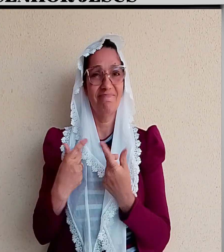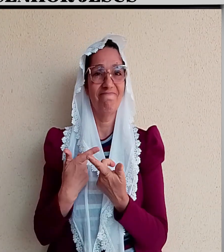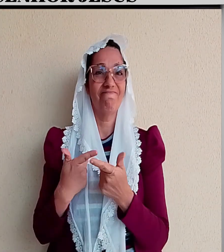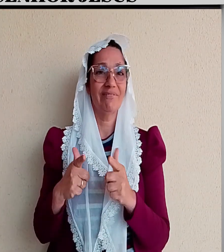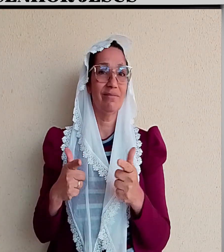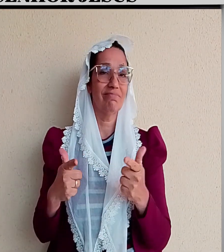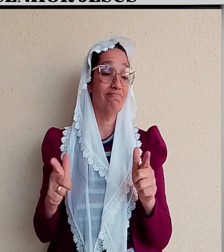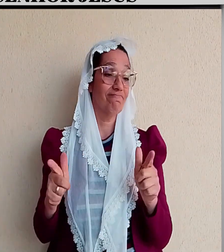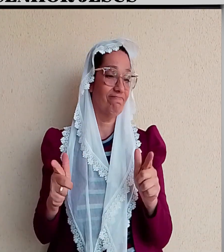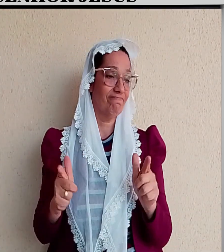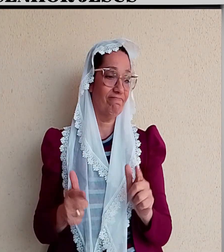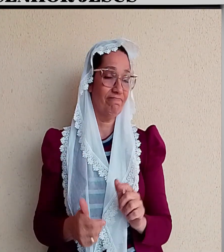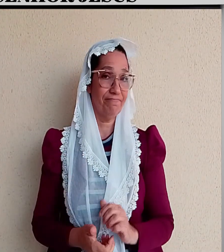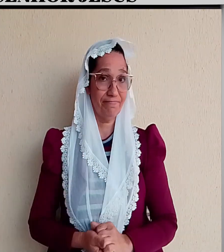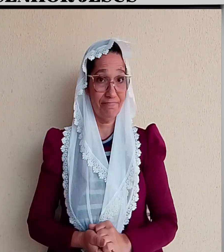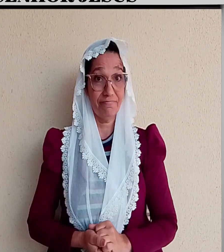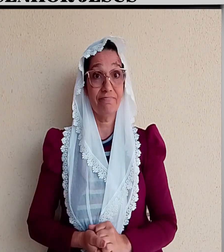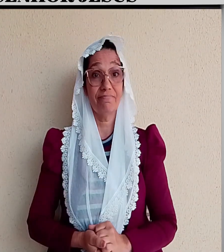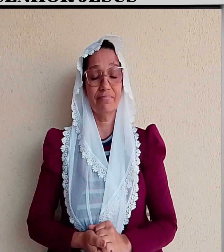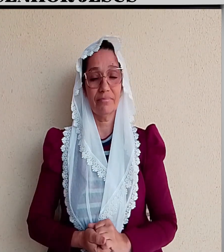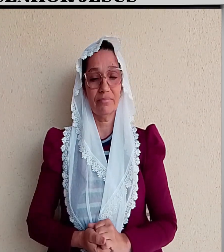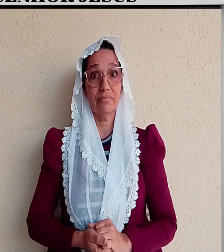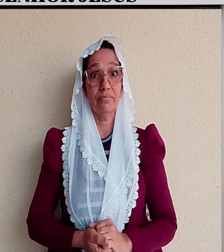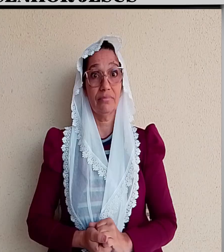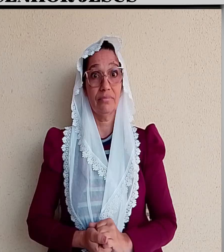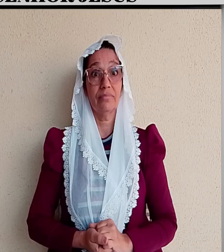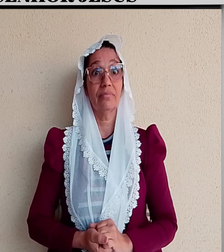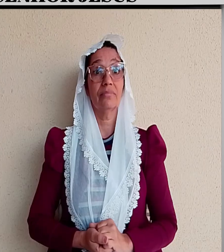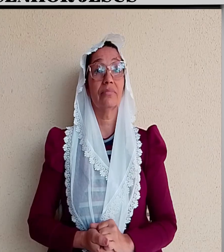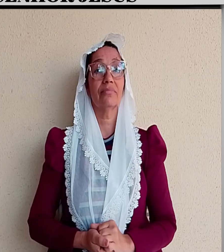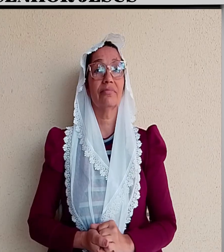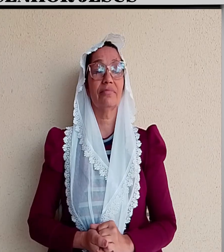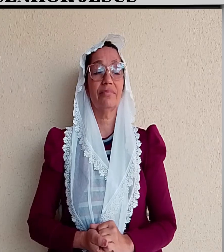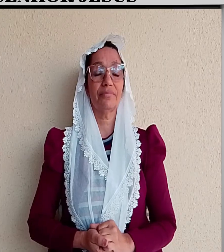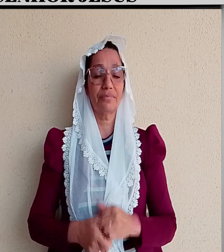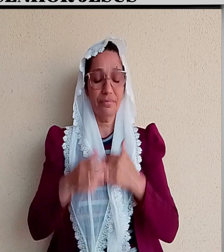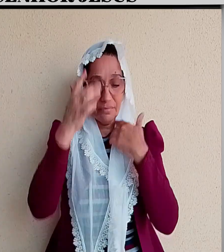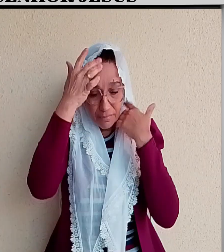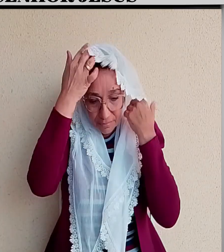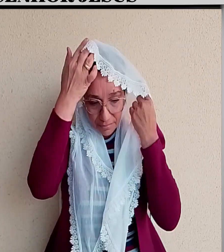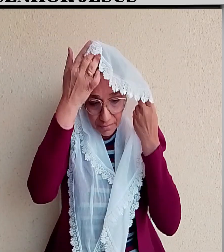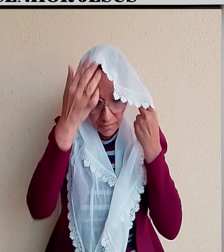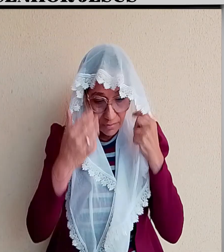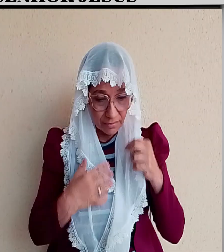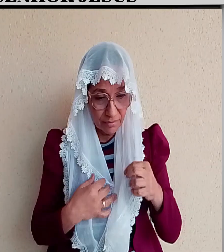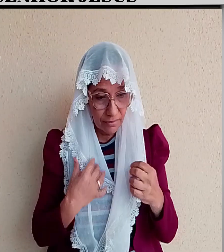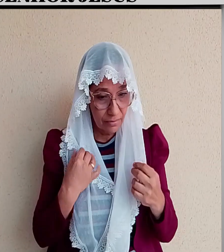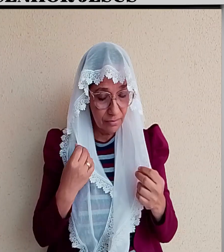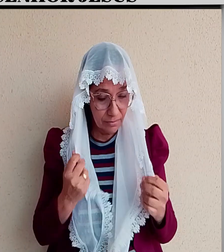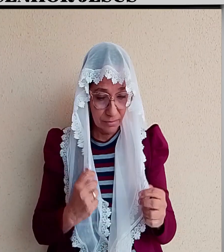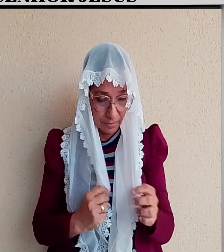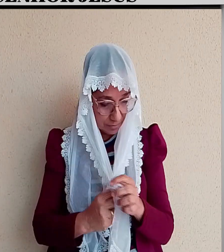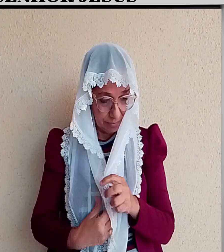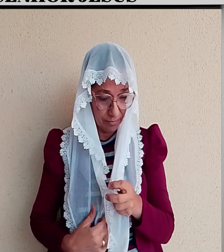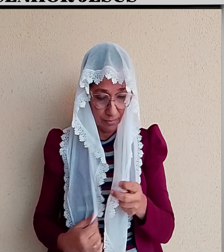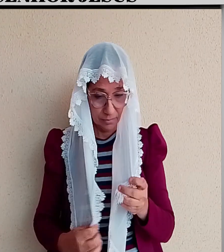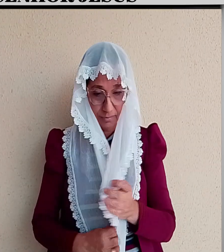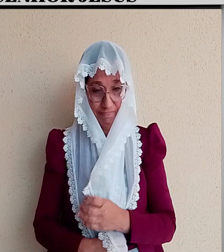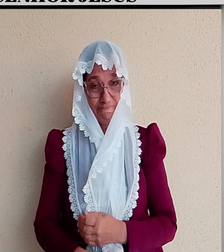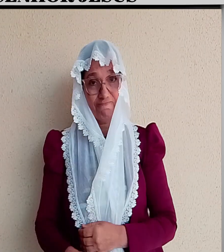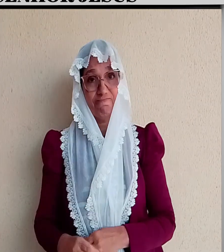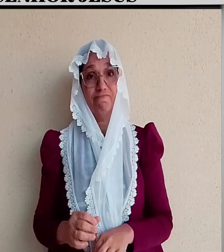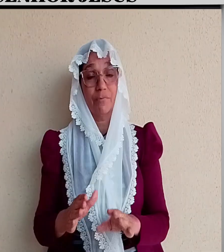cruz. E aquele que não tomar a sua cruz e não seguir-me, aleluia, após mim, como ele diz, não é digno de mim.